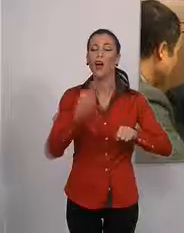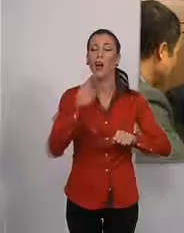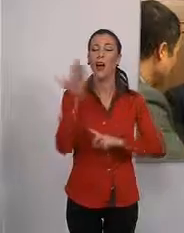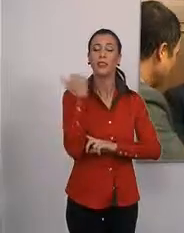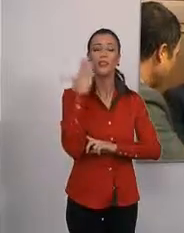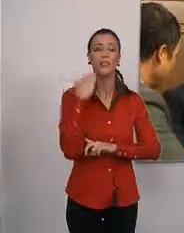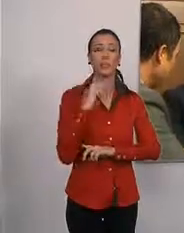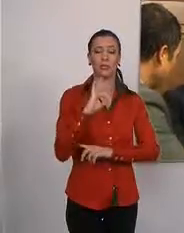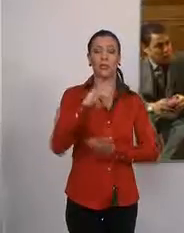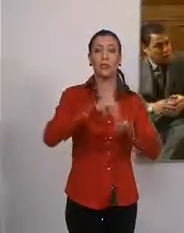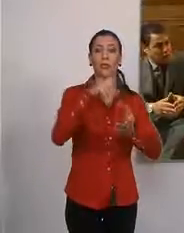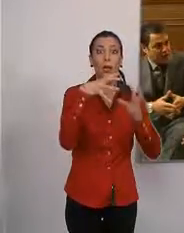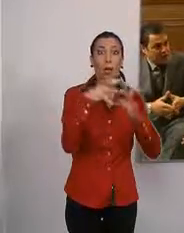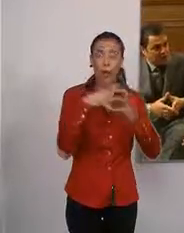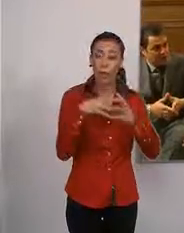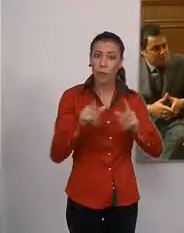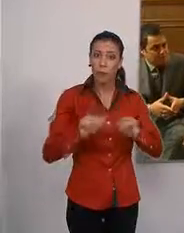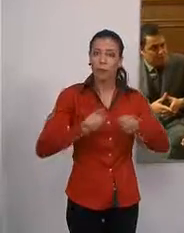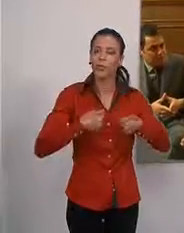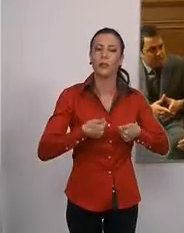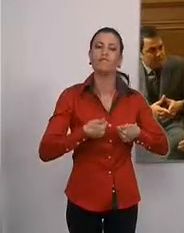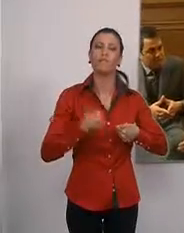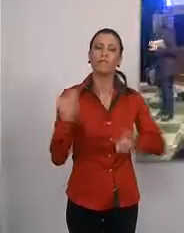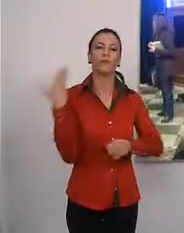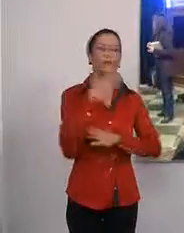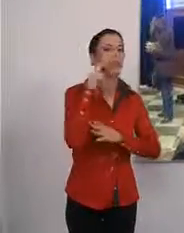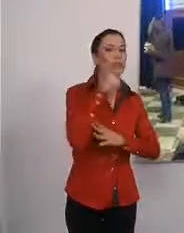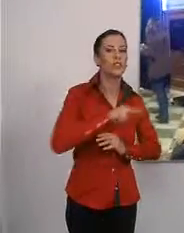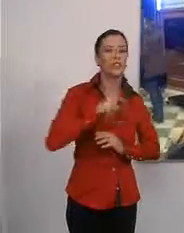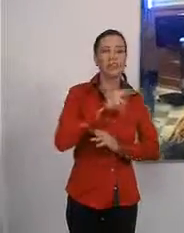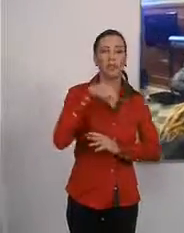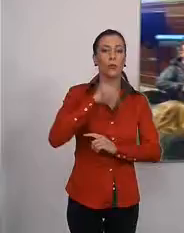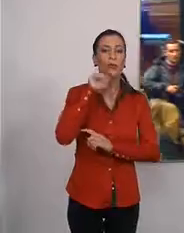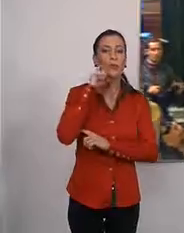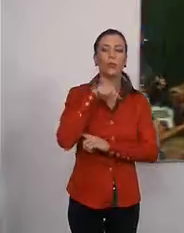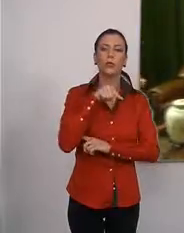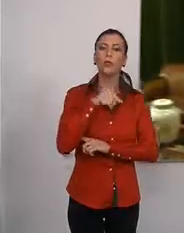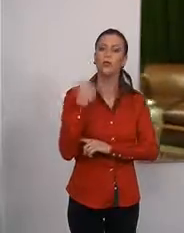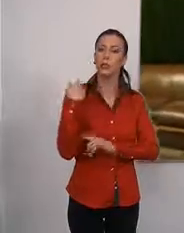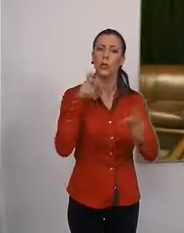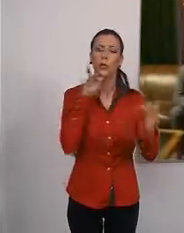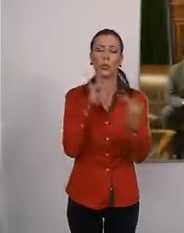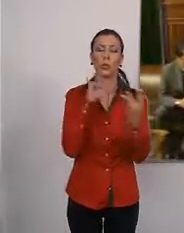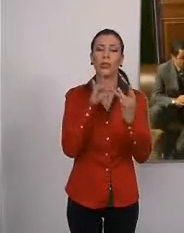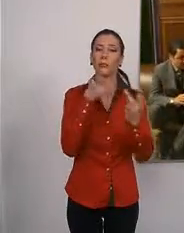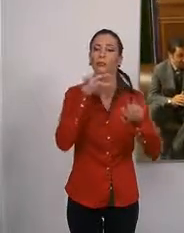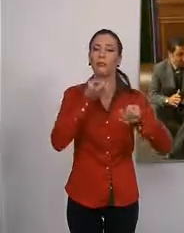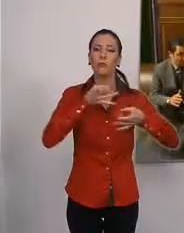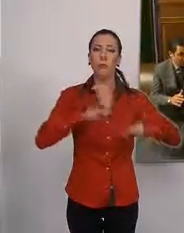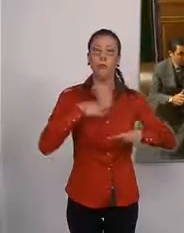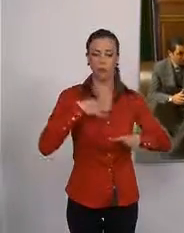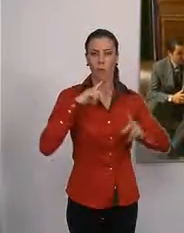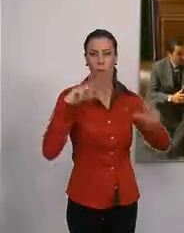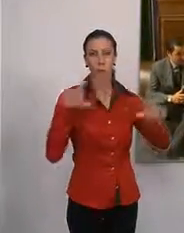ayer en la capital granadina, el subdelegado ha girado la visita a la localidad motrileña tras mantener un contacto con los medios